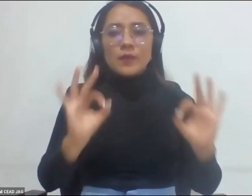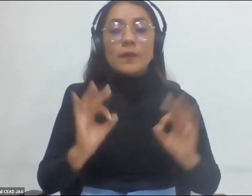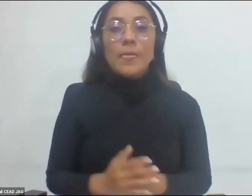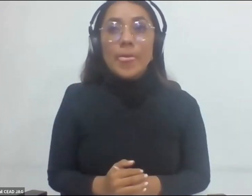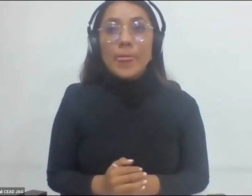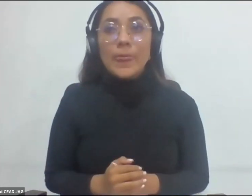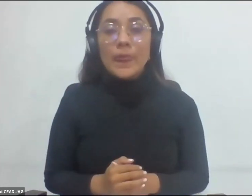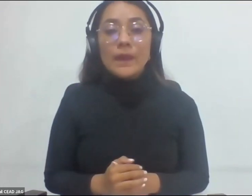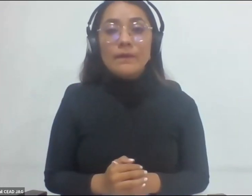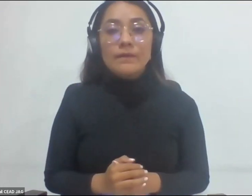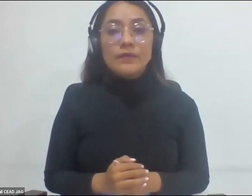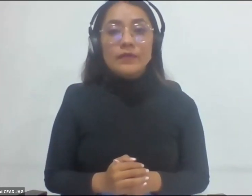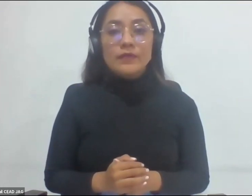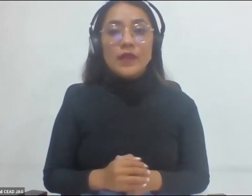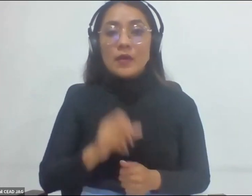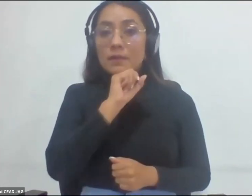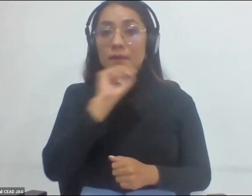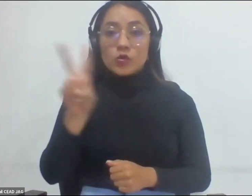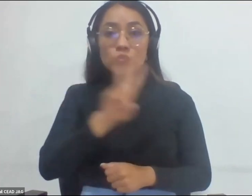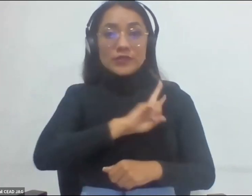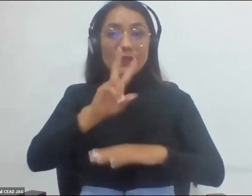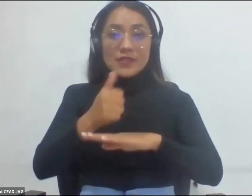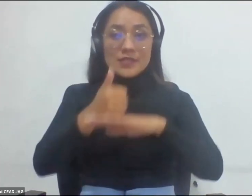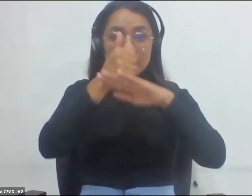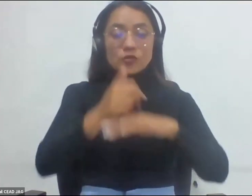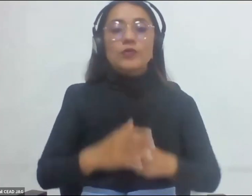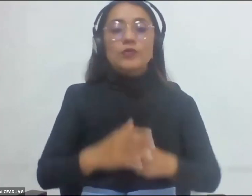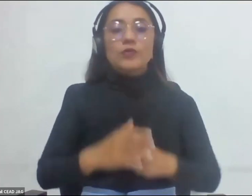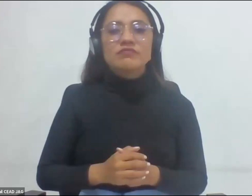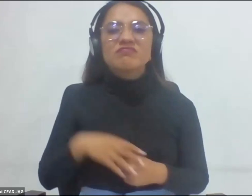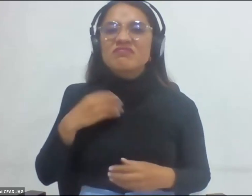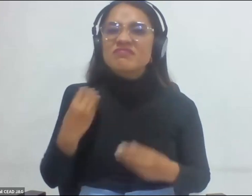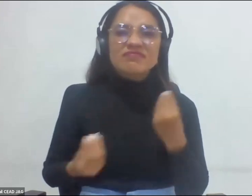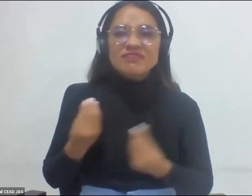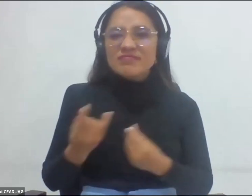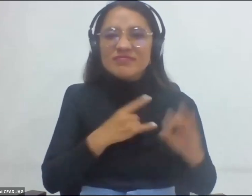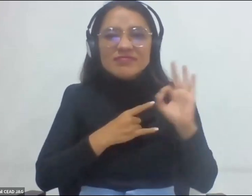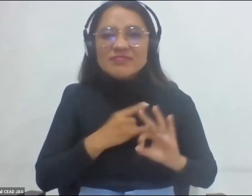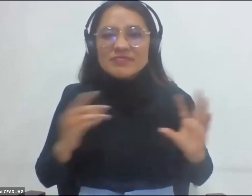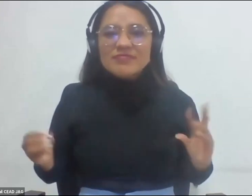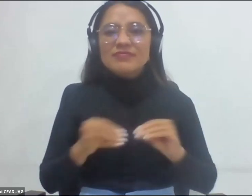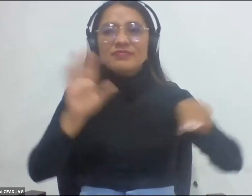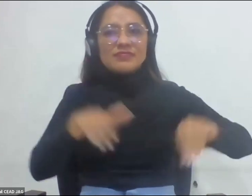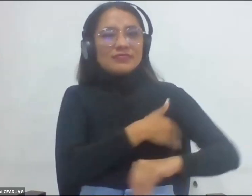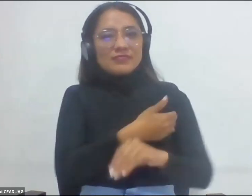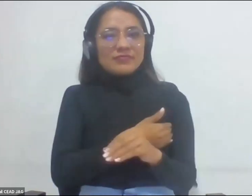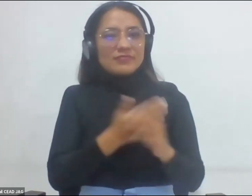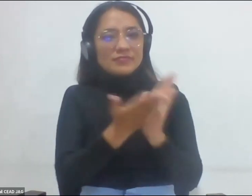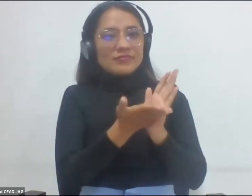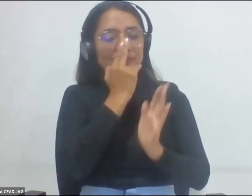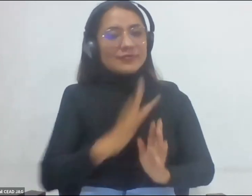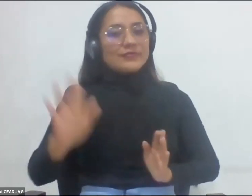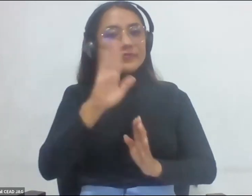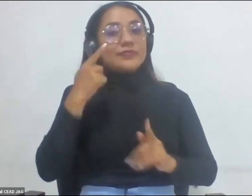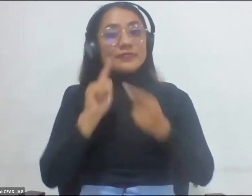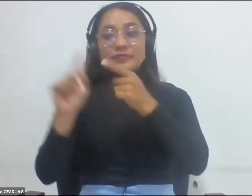mi vicerrector Qué acciones realiza la unad y el Ministerio para que el estudiante cumpla con su formación y